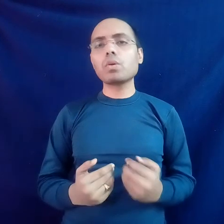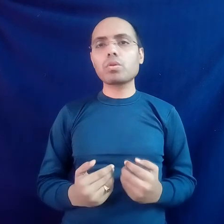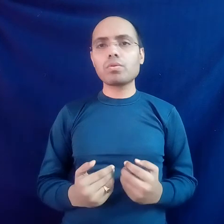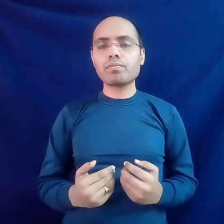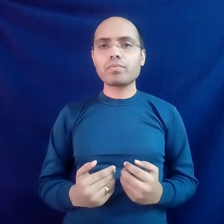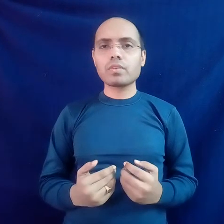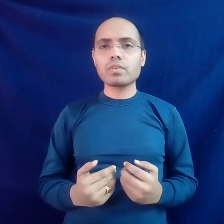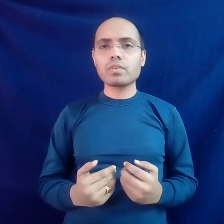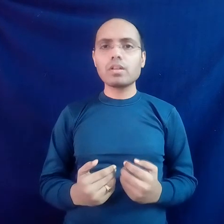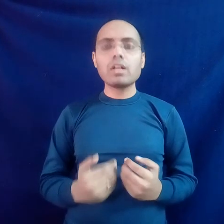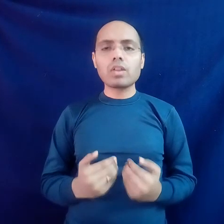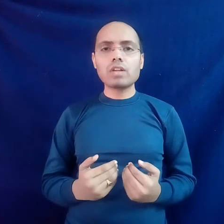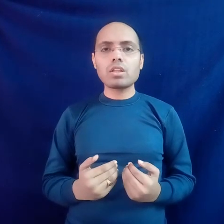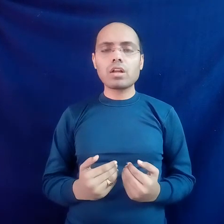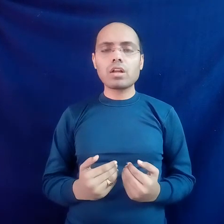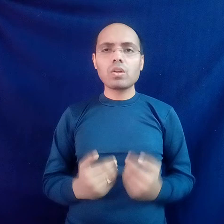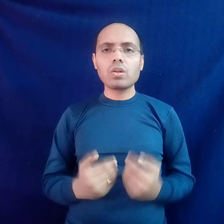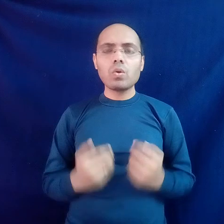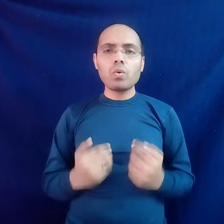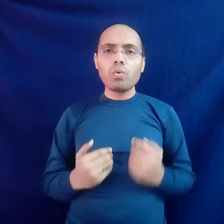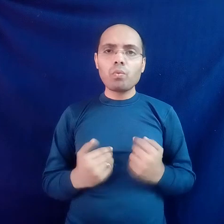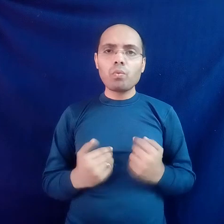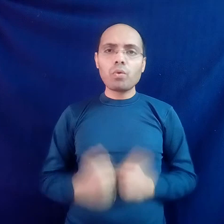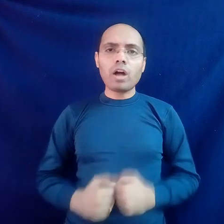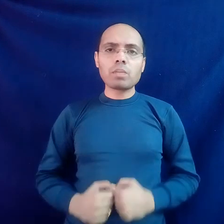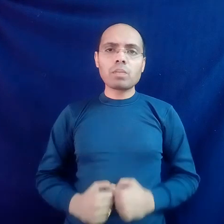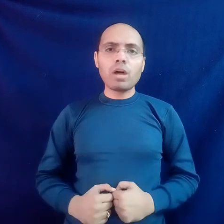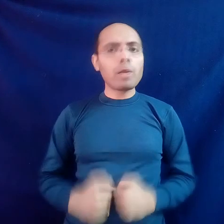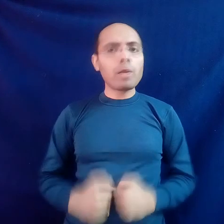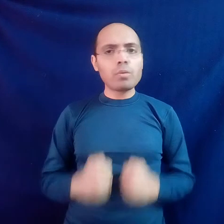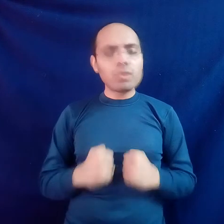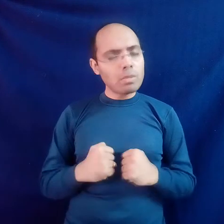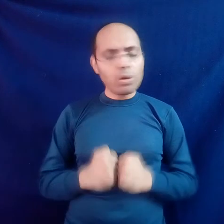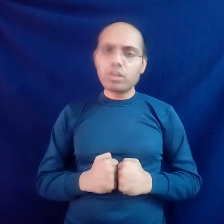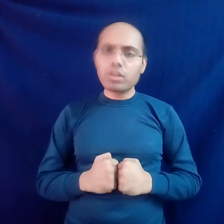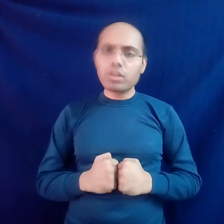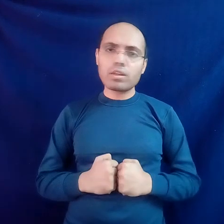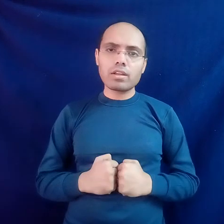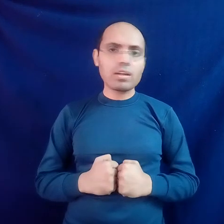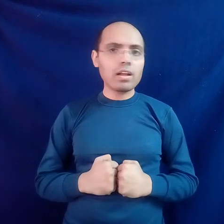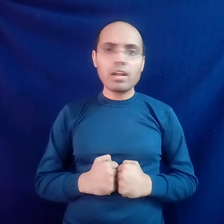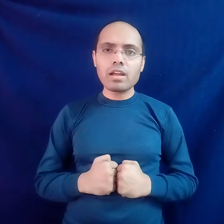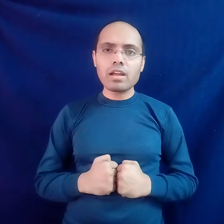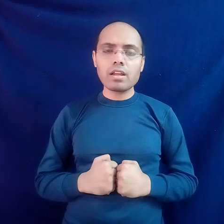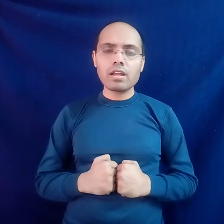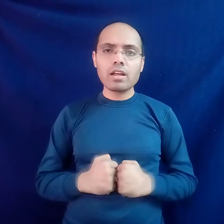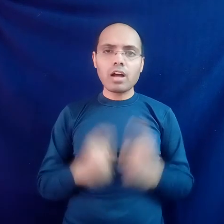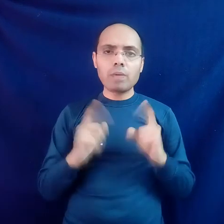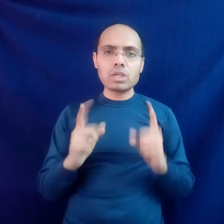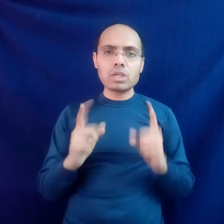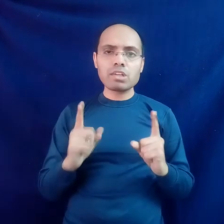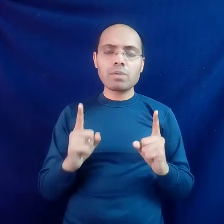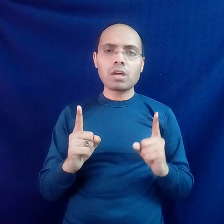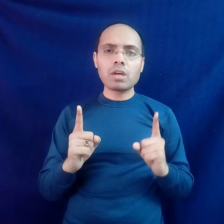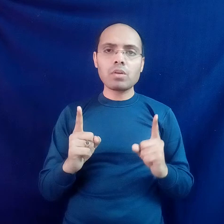दोस्तों। साथ ही साथ वो आत्मा आपको बिजनेस में भी लॉस दे सकती है, लेकिन आपके शरीर पे कंट्रोल नहीं